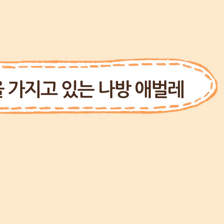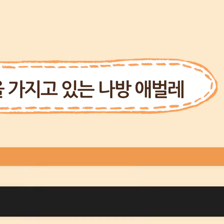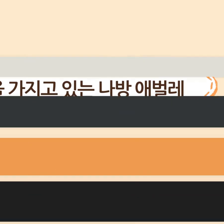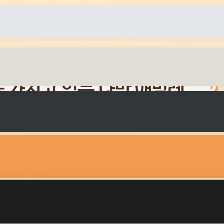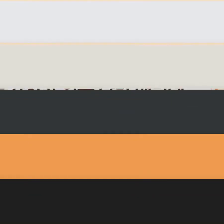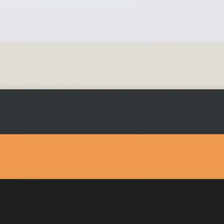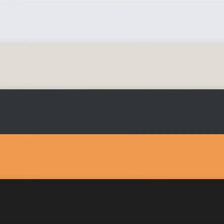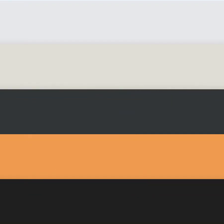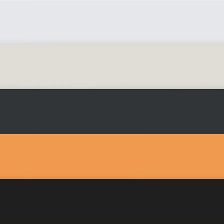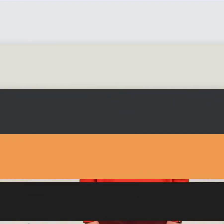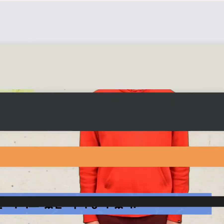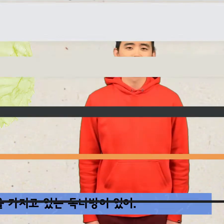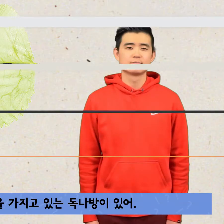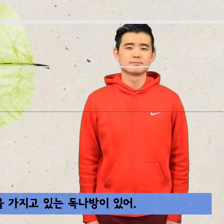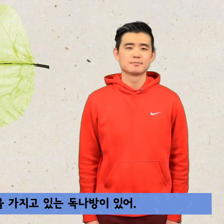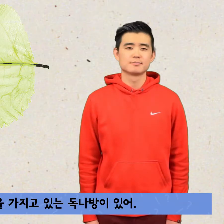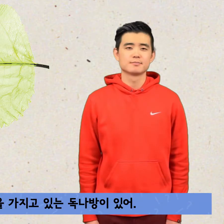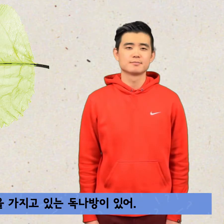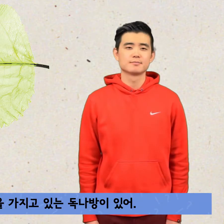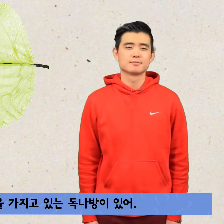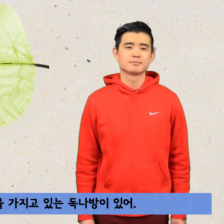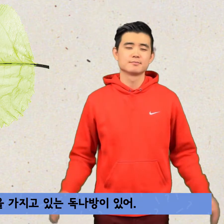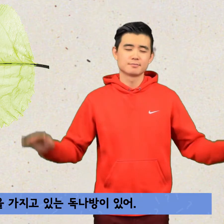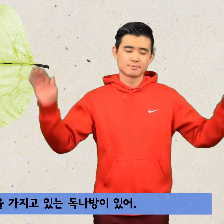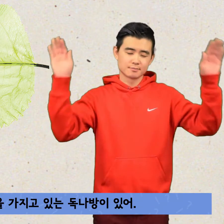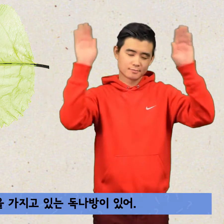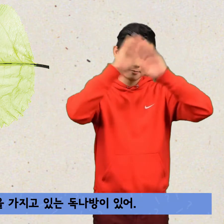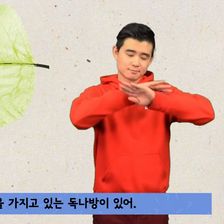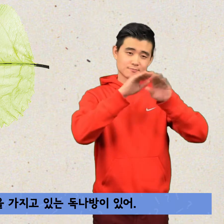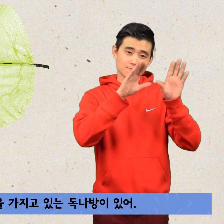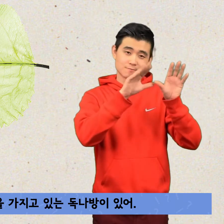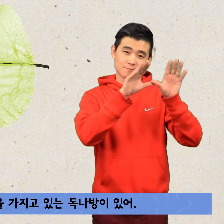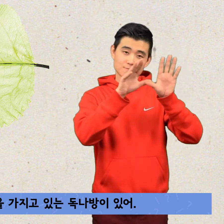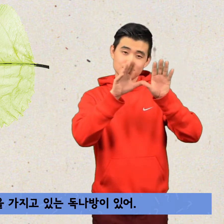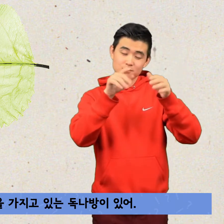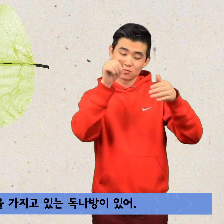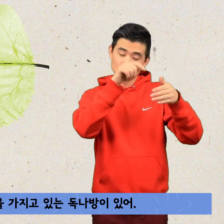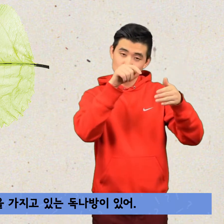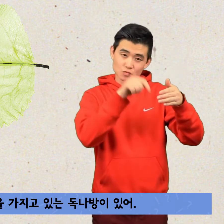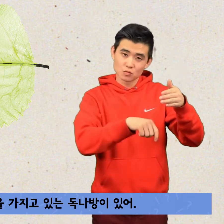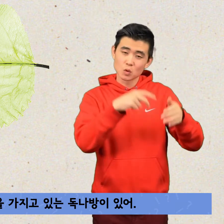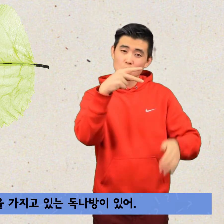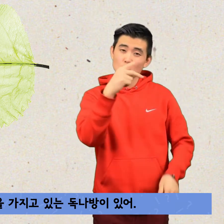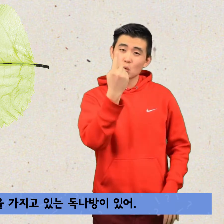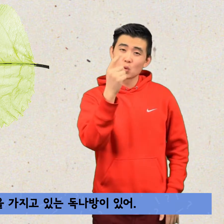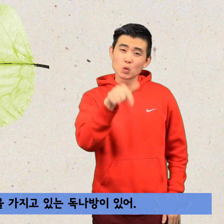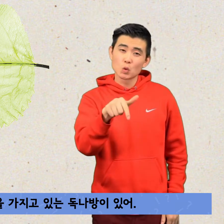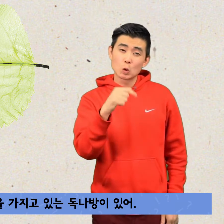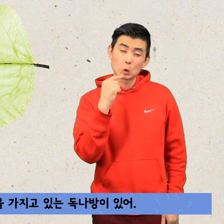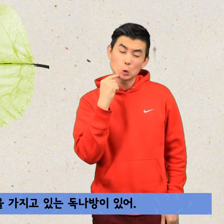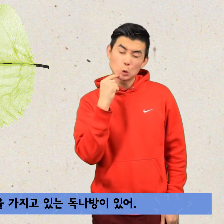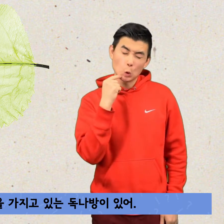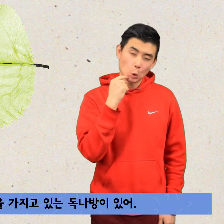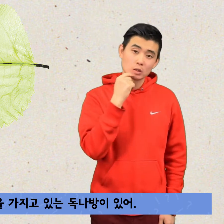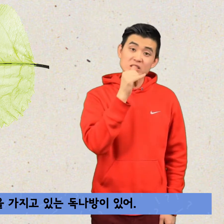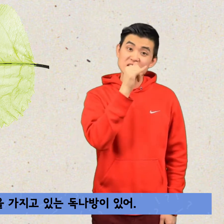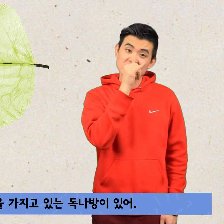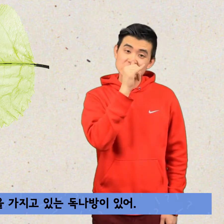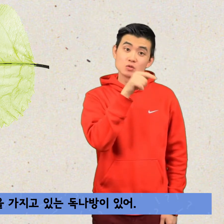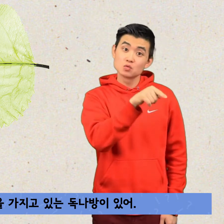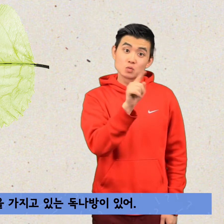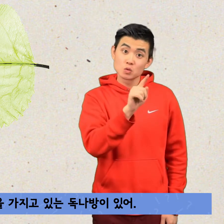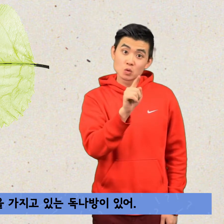나방 중에는 독을 가지고 있는 독나방이